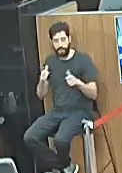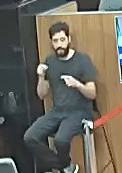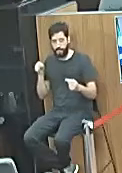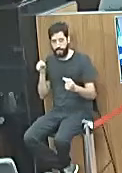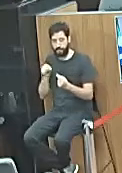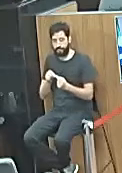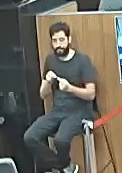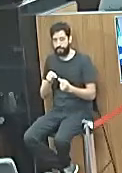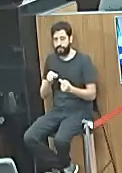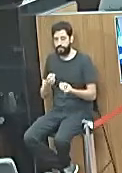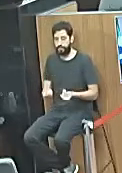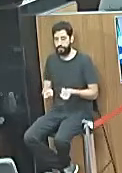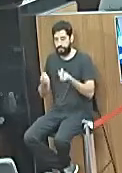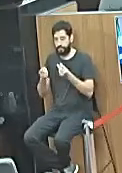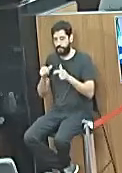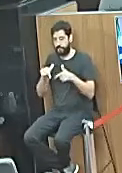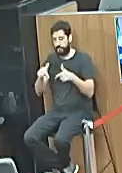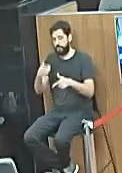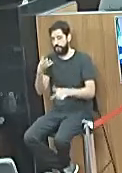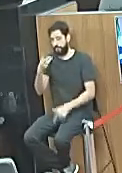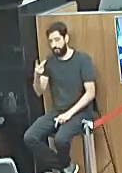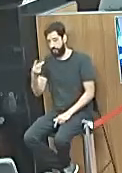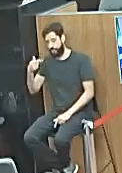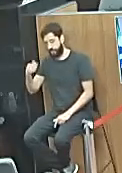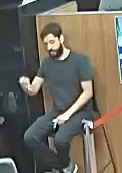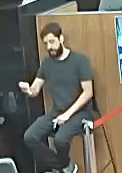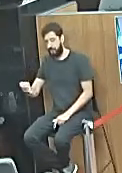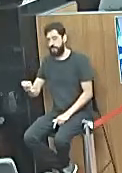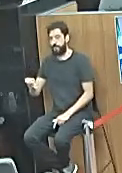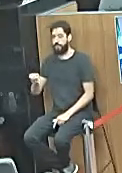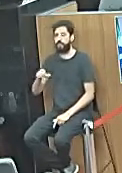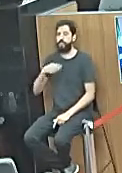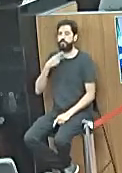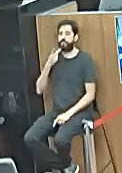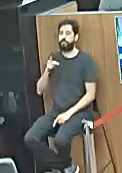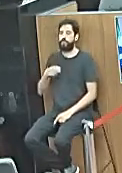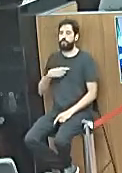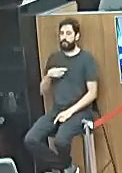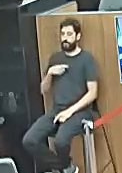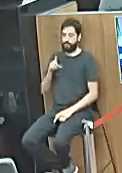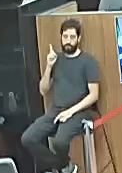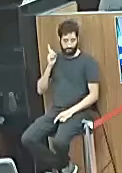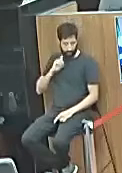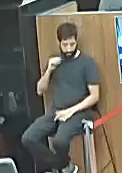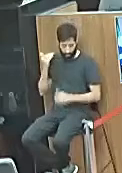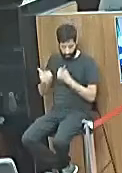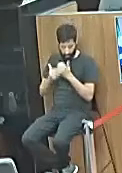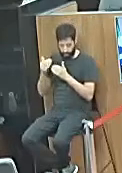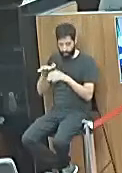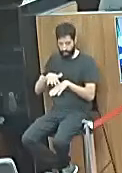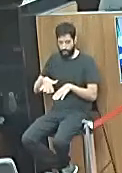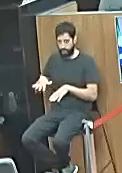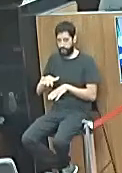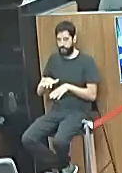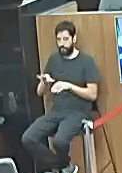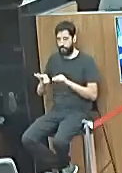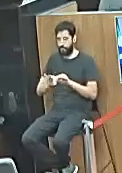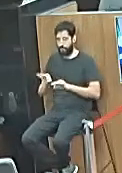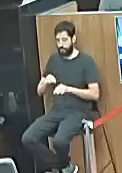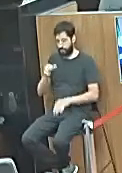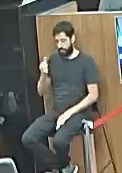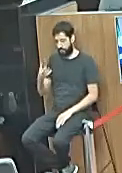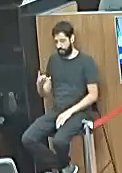físicas e financeiras da ação 4279 até zanatta menino para o desenvolvimento regional do programa